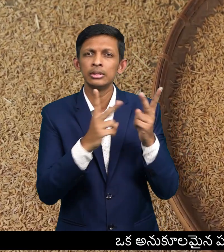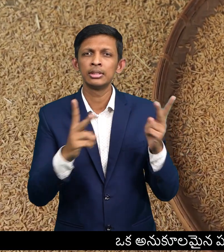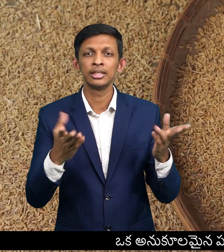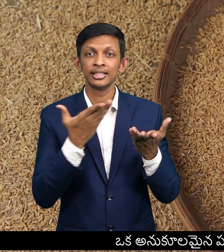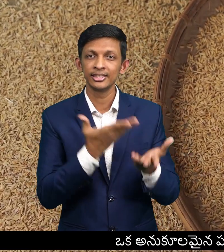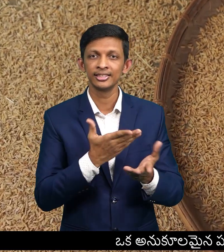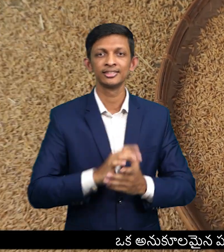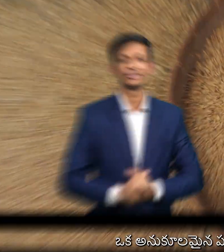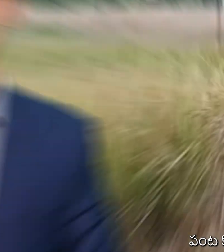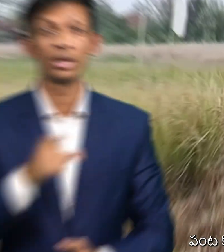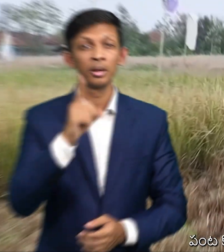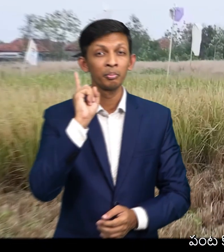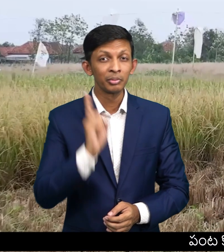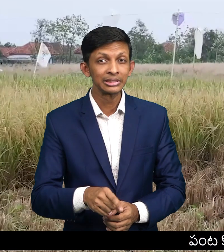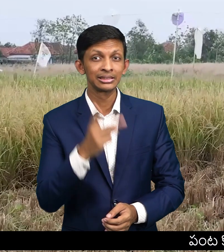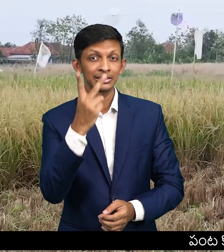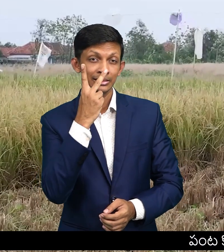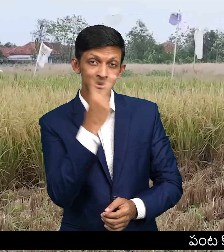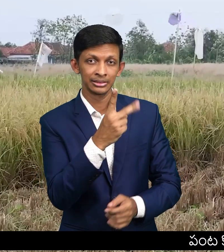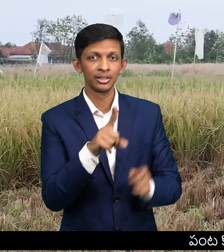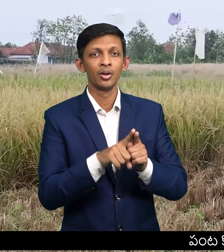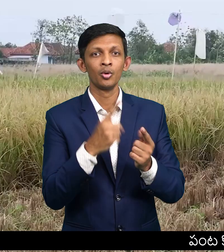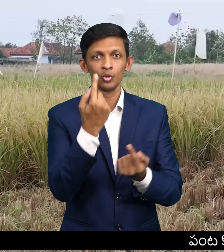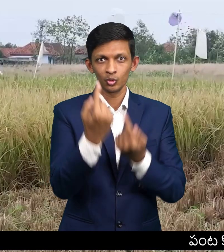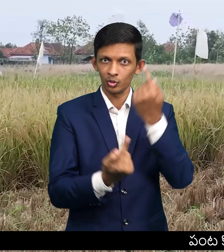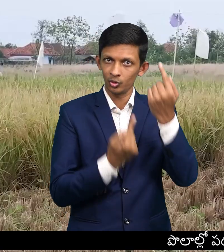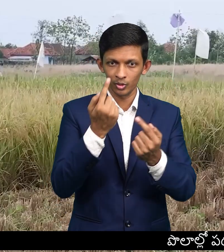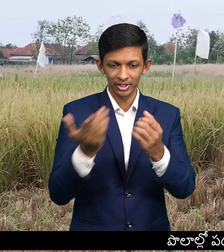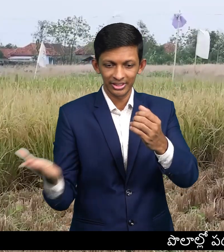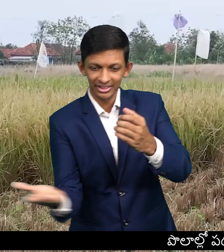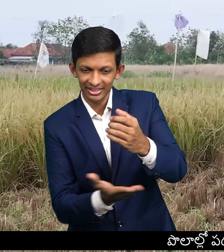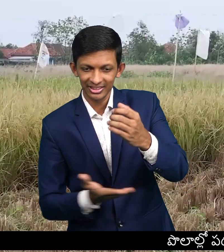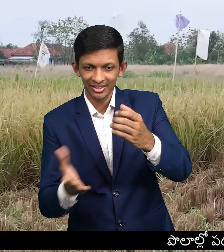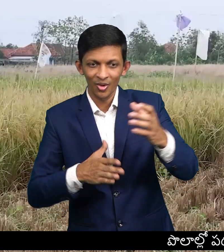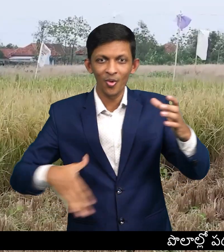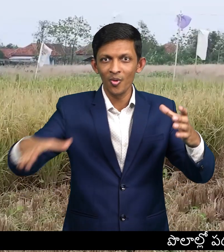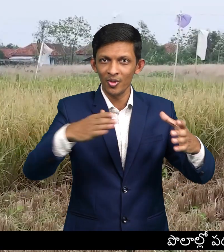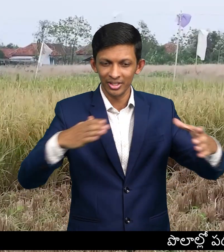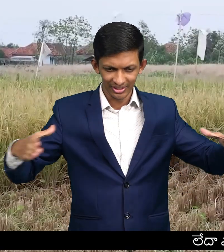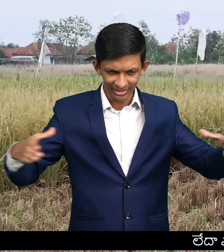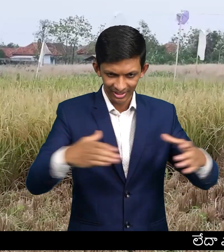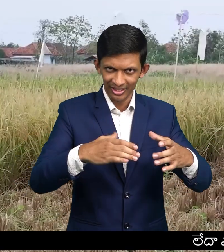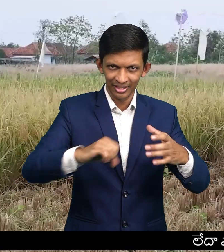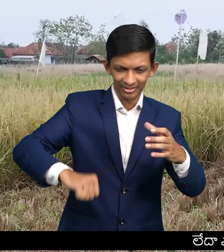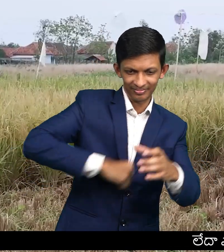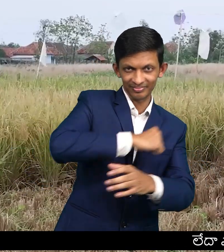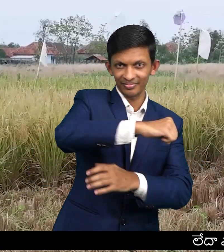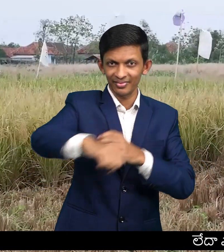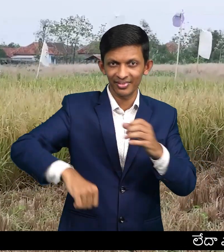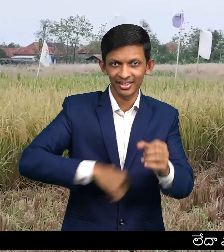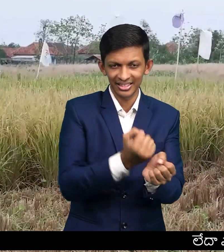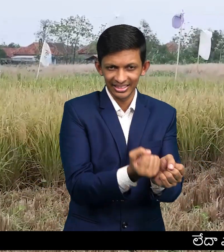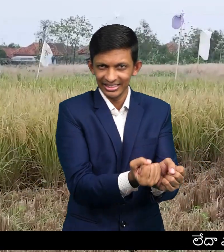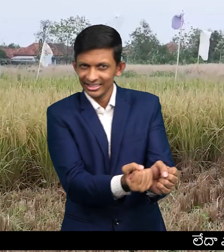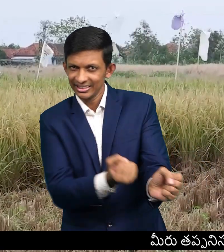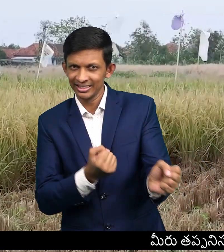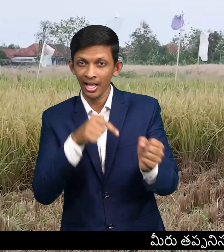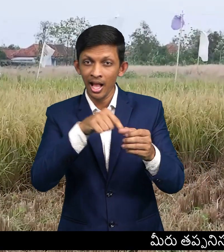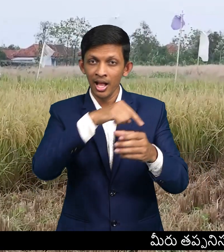మనం గ్రహిస్తాం. పంట కోసిన తర్వాత పొలాల్లో పడి ఉన్న గోధుమలు లేదా వరి కాడలను మీరు